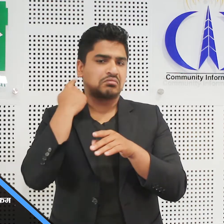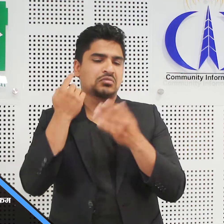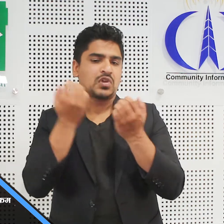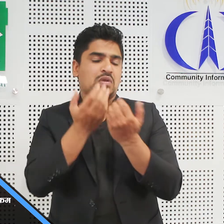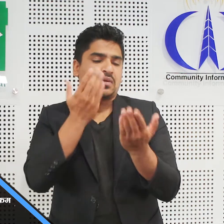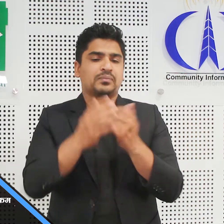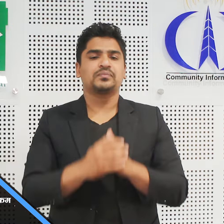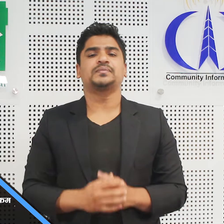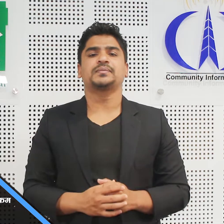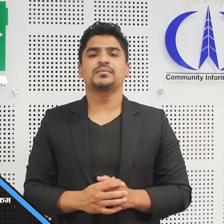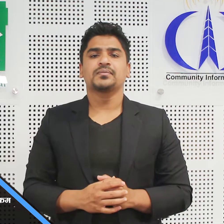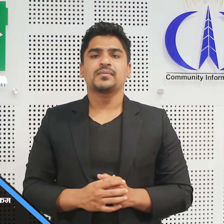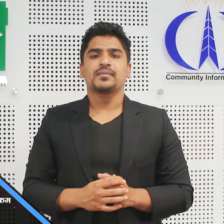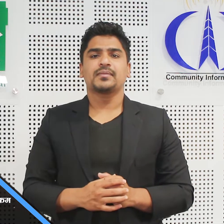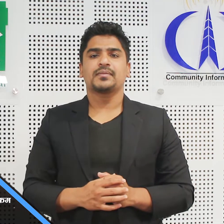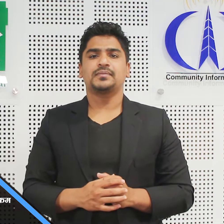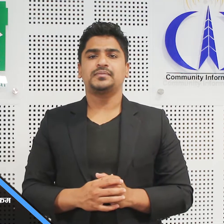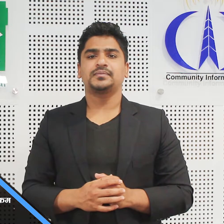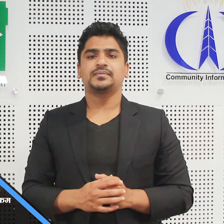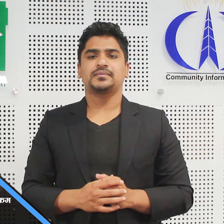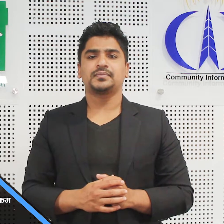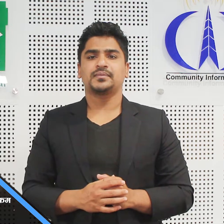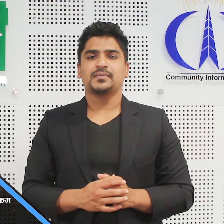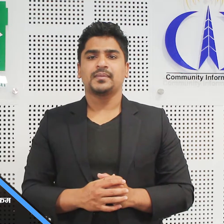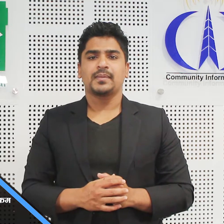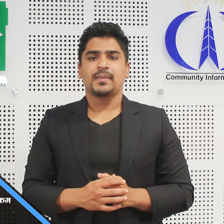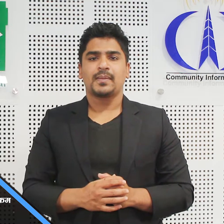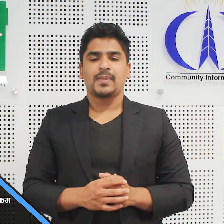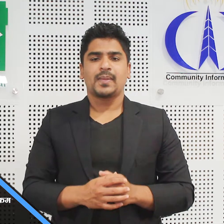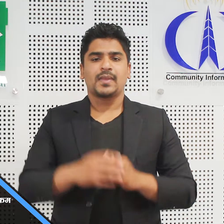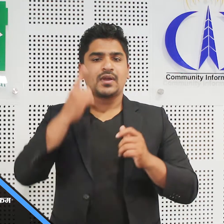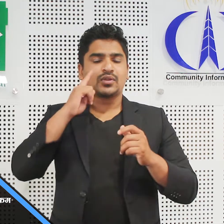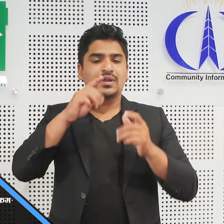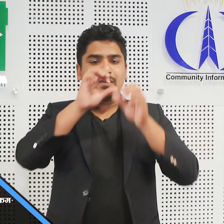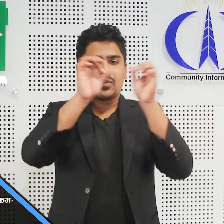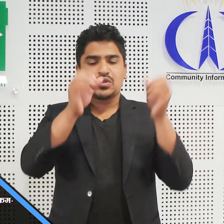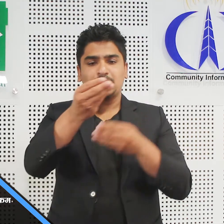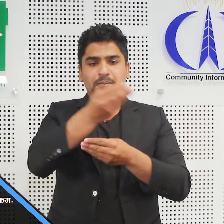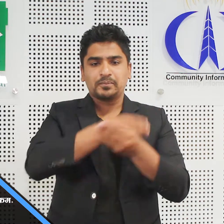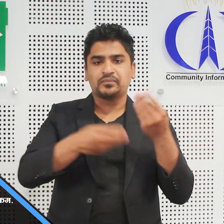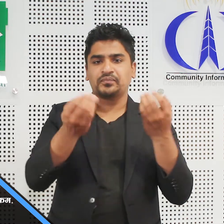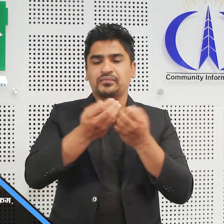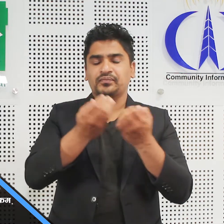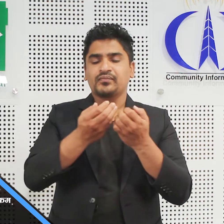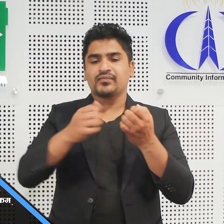दिदीबहिनीहरू त्यहाँसम्म पुग्न नसकेर पनि हो कि अब पुगेरै पनि उहाँहरूले अलि वास्ता नगरेको हो कि।